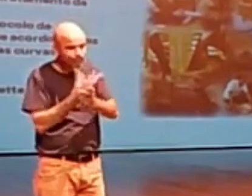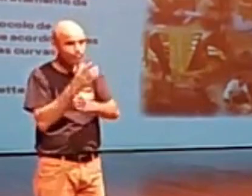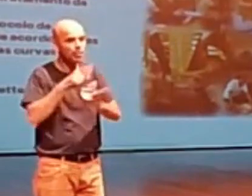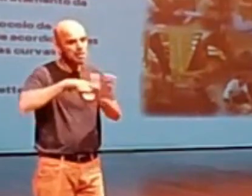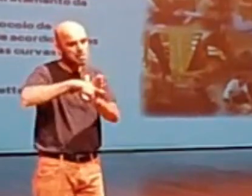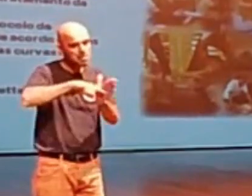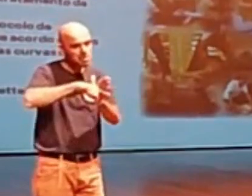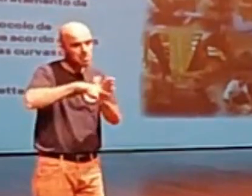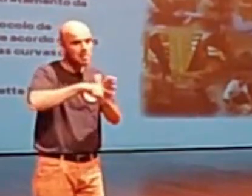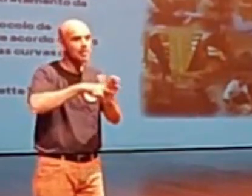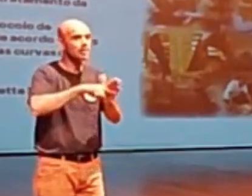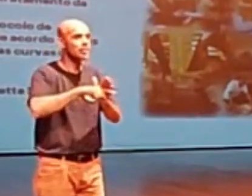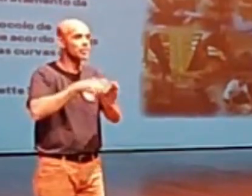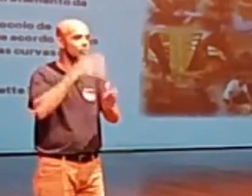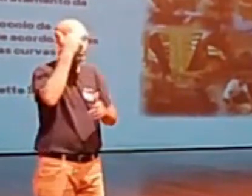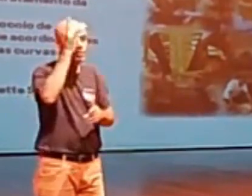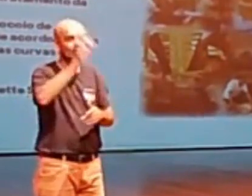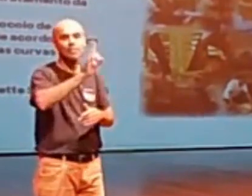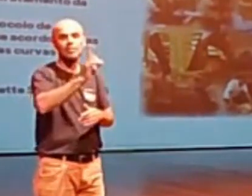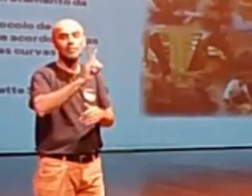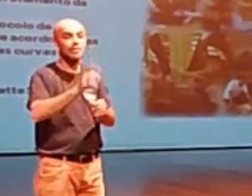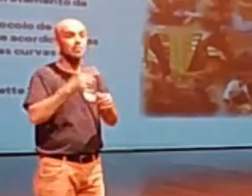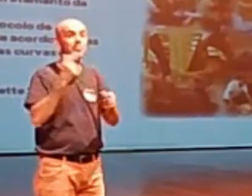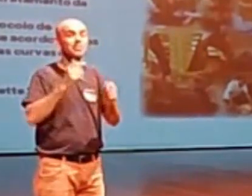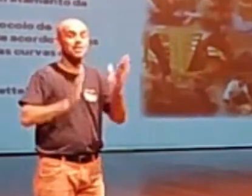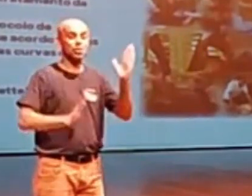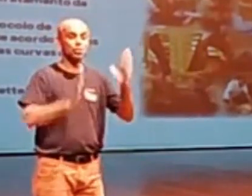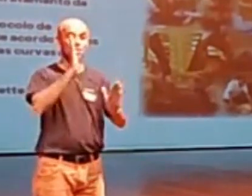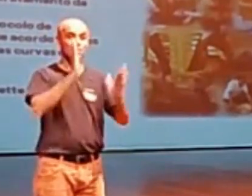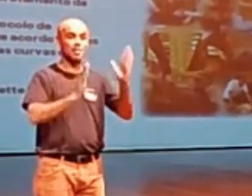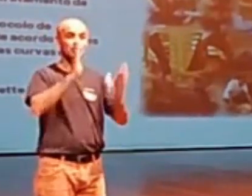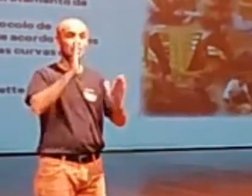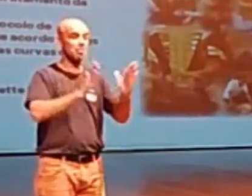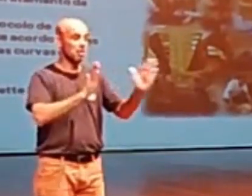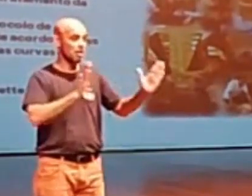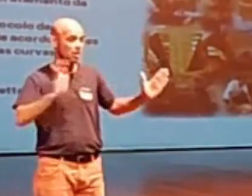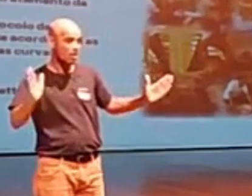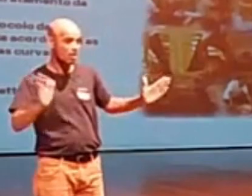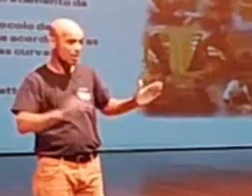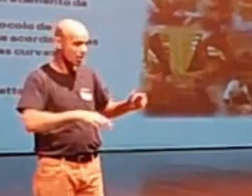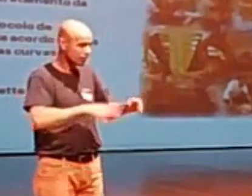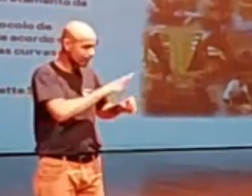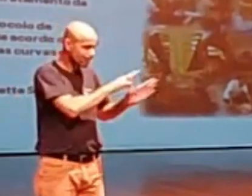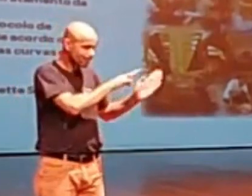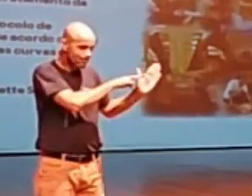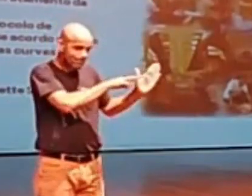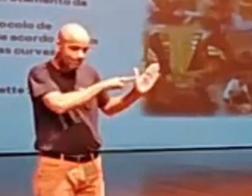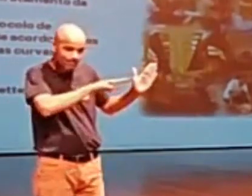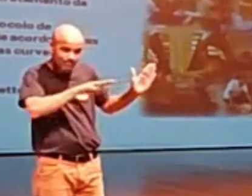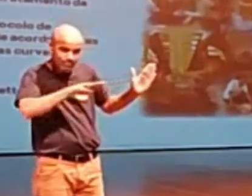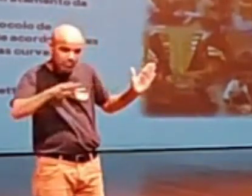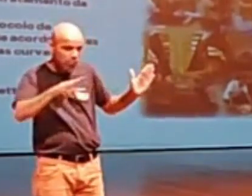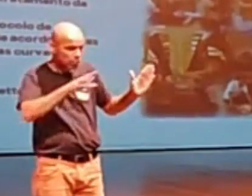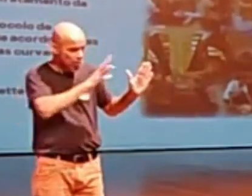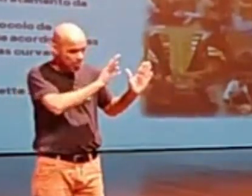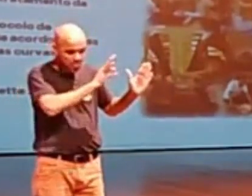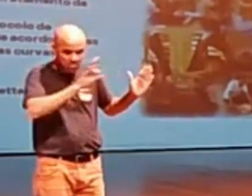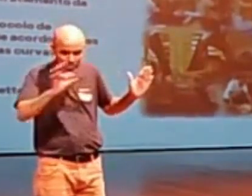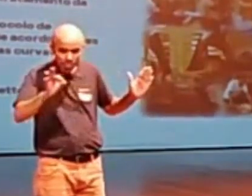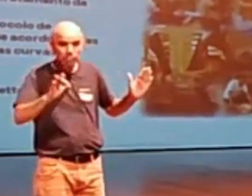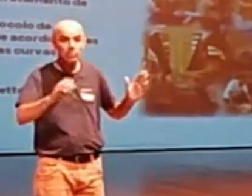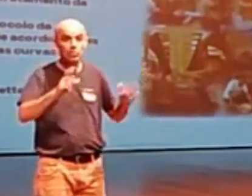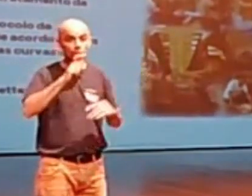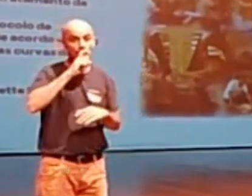menos de um N bom, precisa de um tempo considerável acompanhando, e que os pais entendam que, se por exemplo você